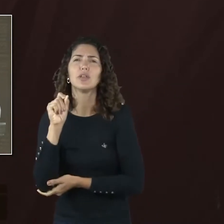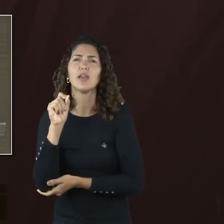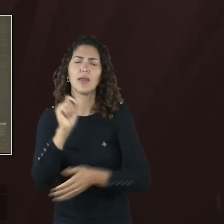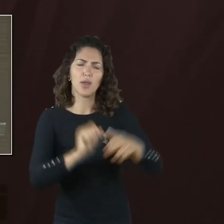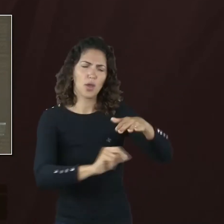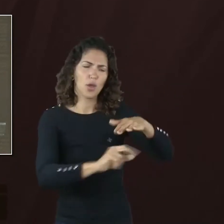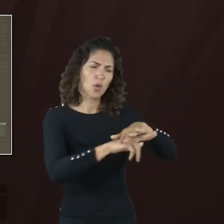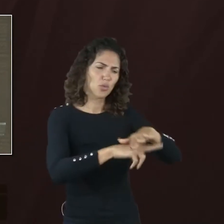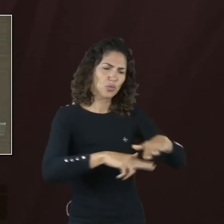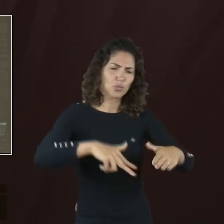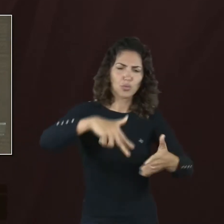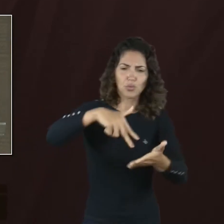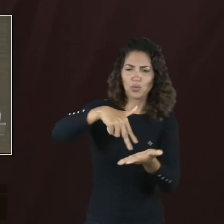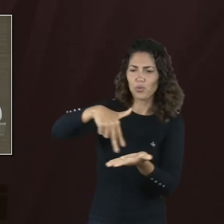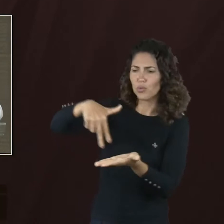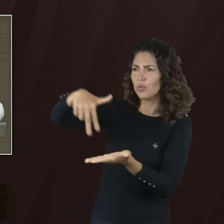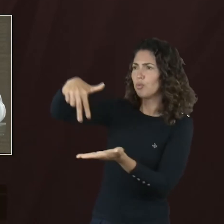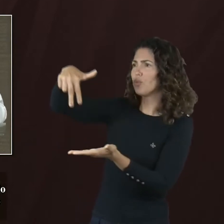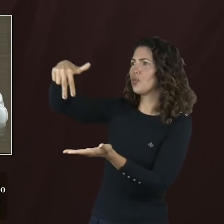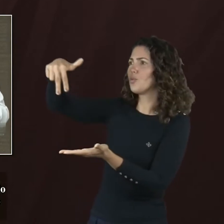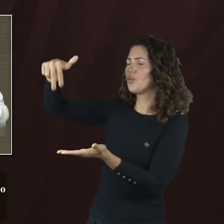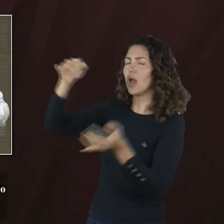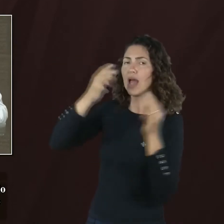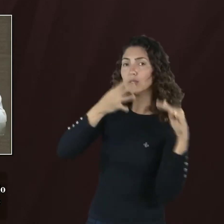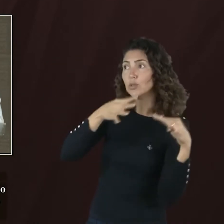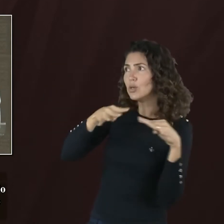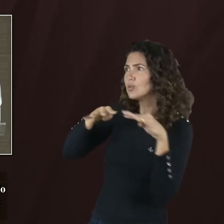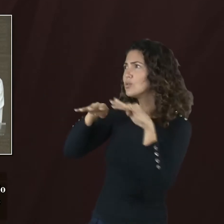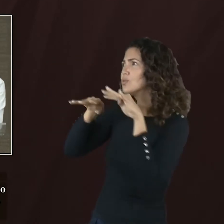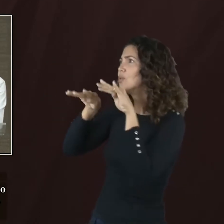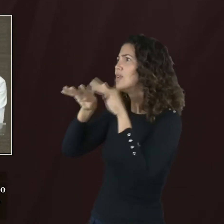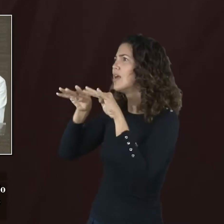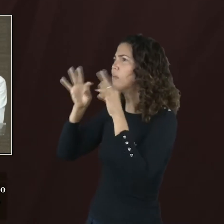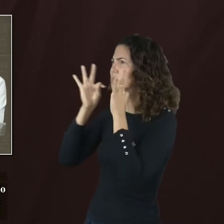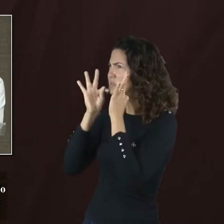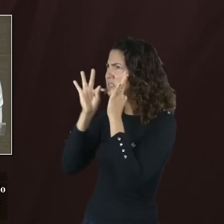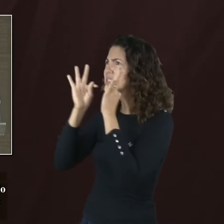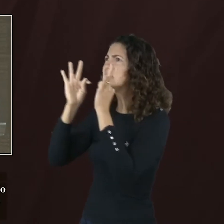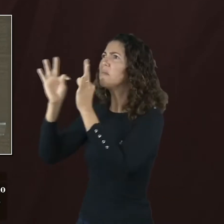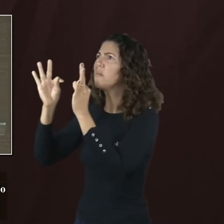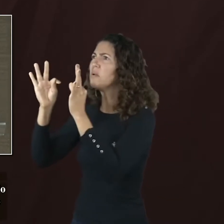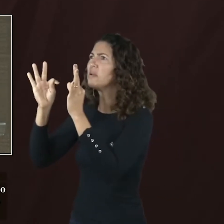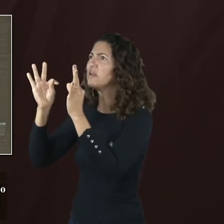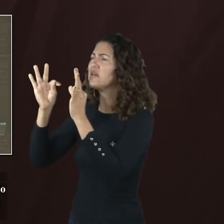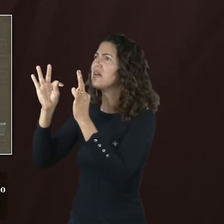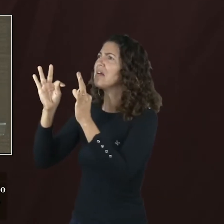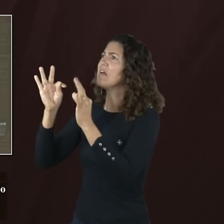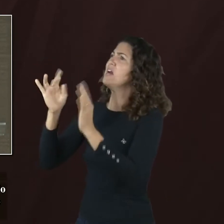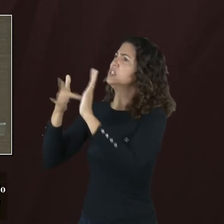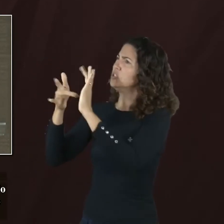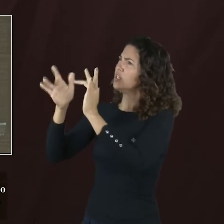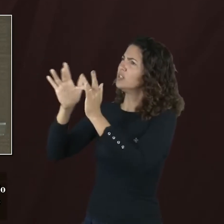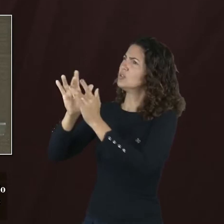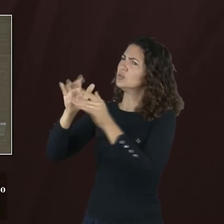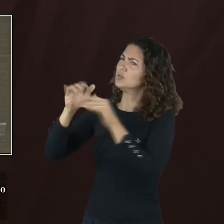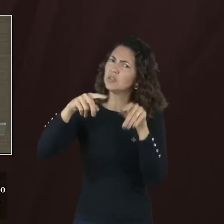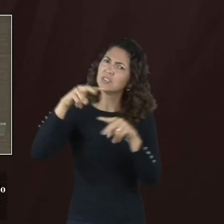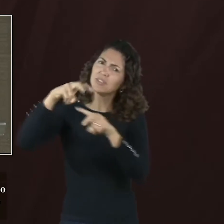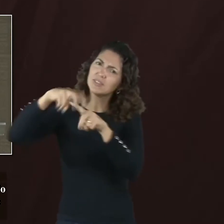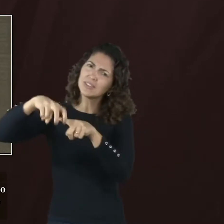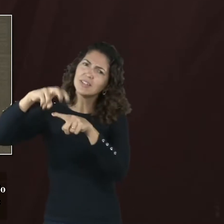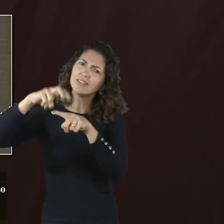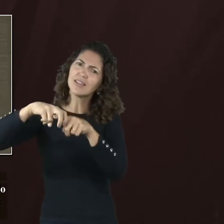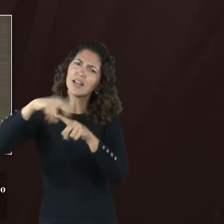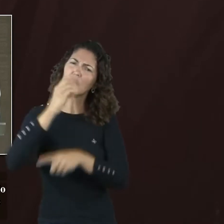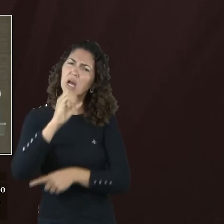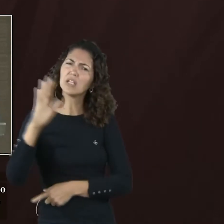somos testemunhas, exaltado, pois, à destra de Deus. Ele está à destra de Deus,